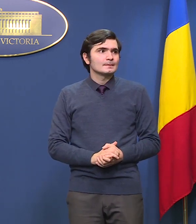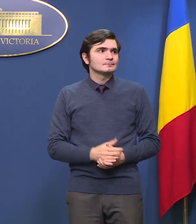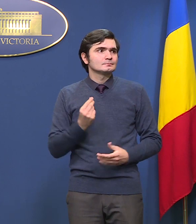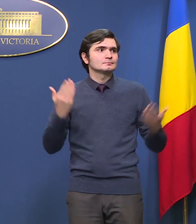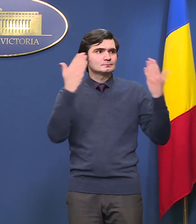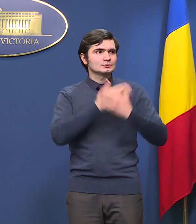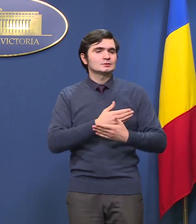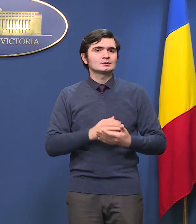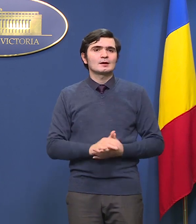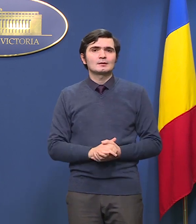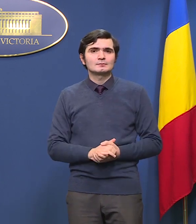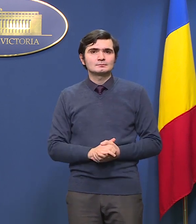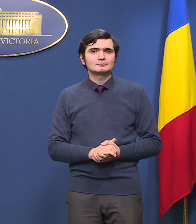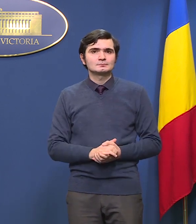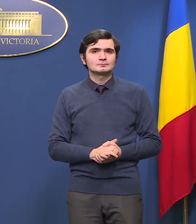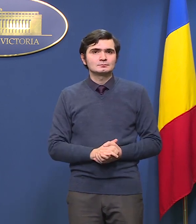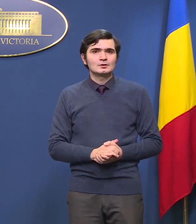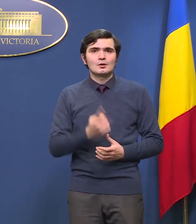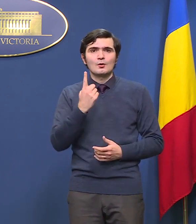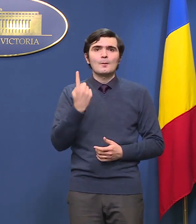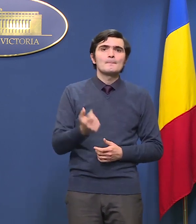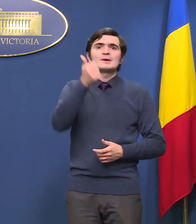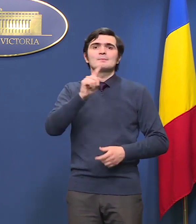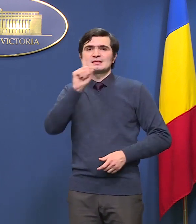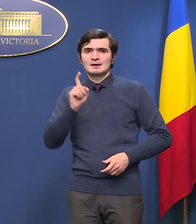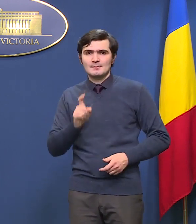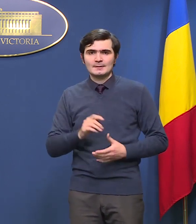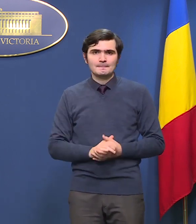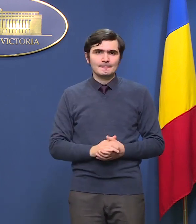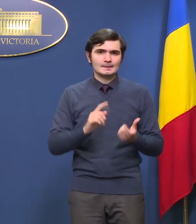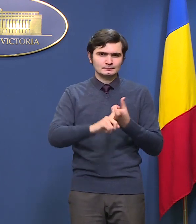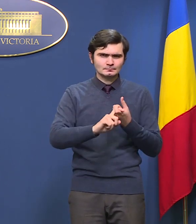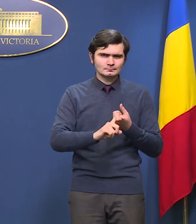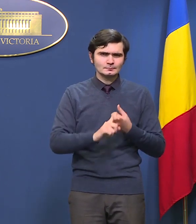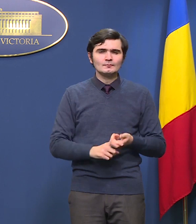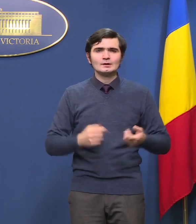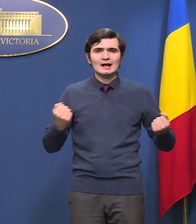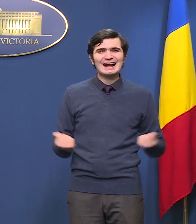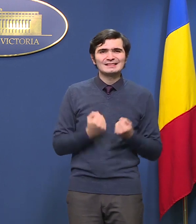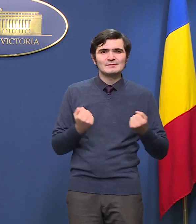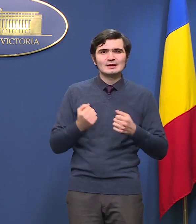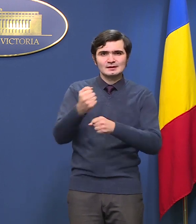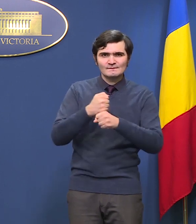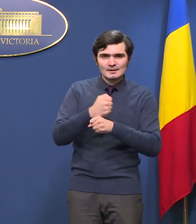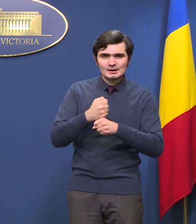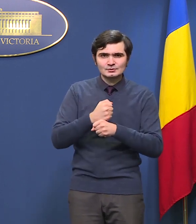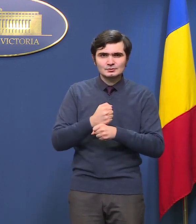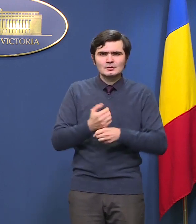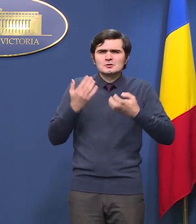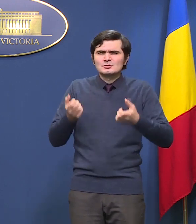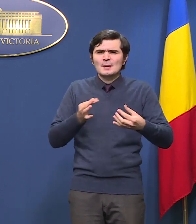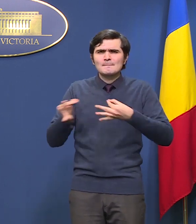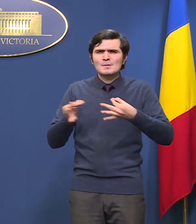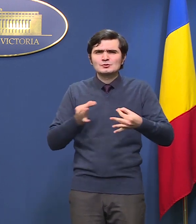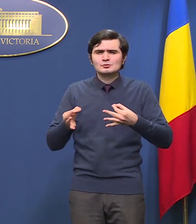Bună seara, Loredana Diacu, Epoch Times. O primă întrebare, domnule premier, este legată de activitatea farmaciilor. Ce măsuri va